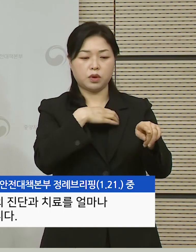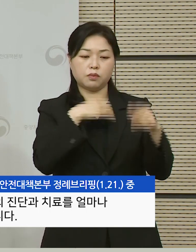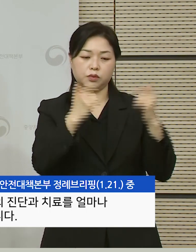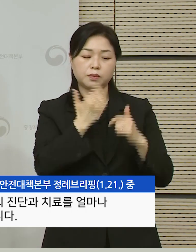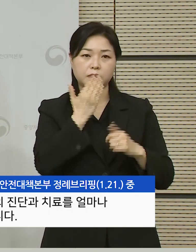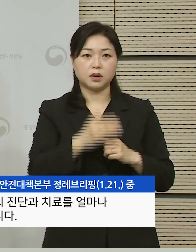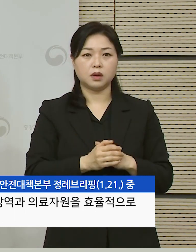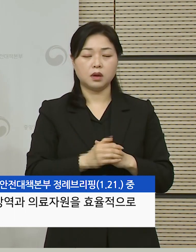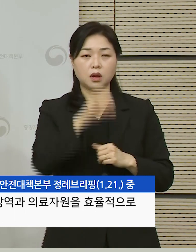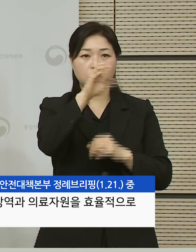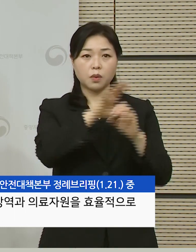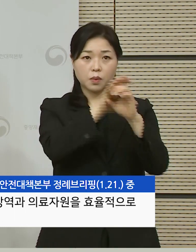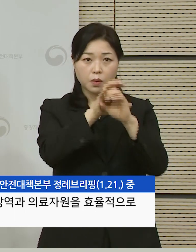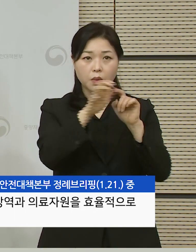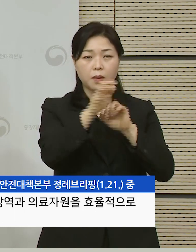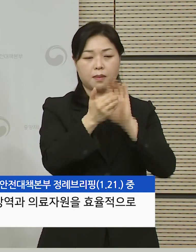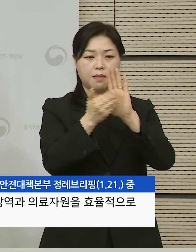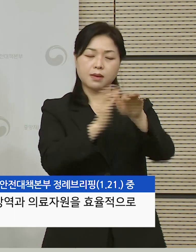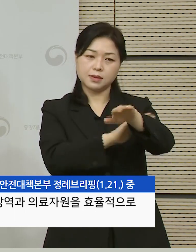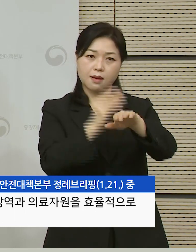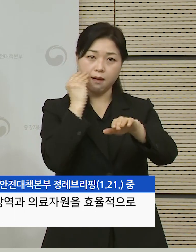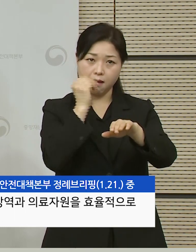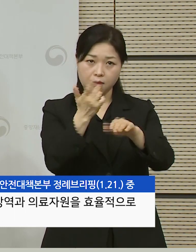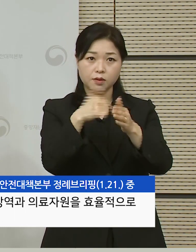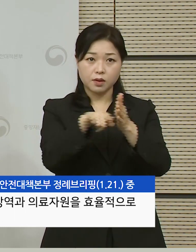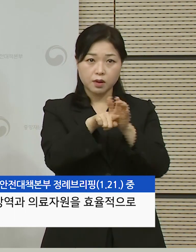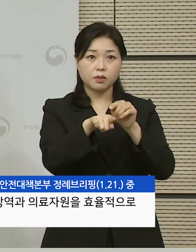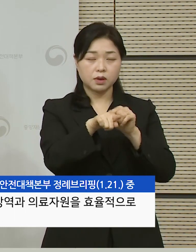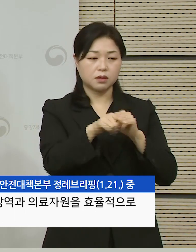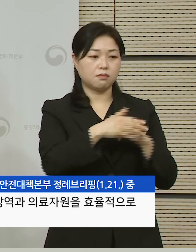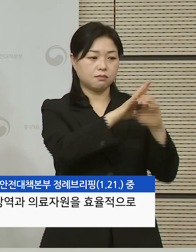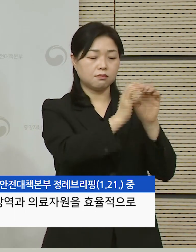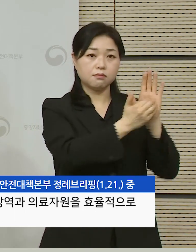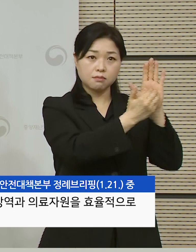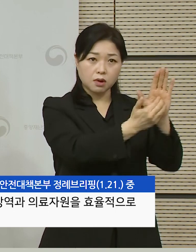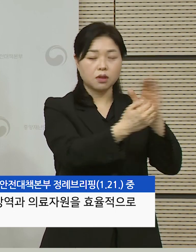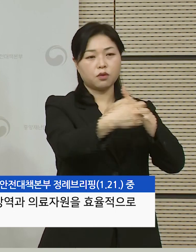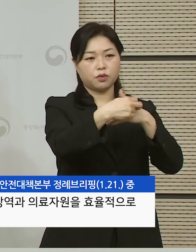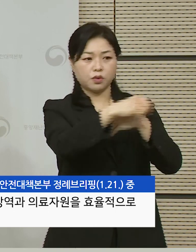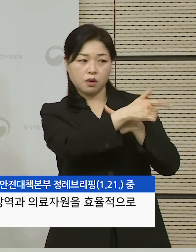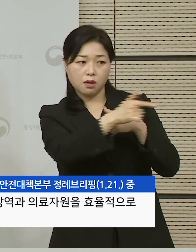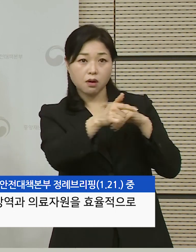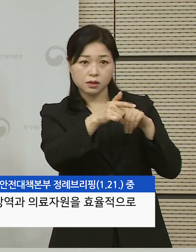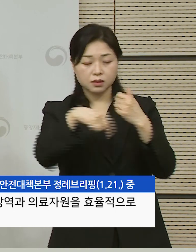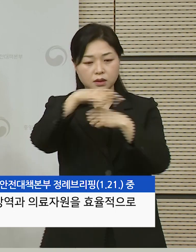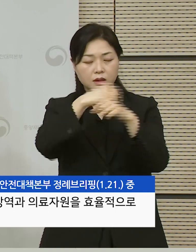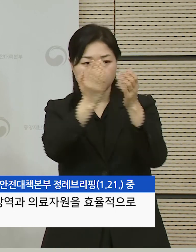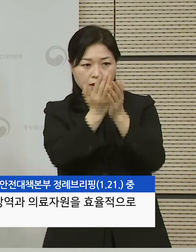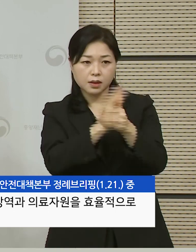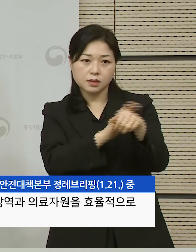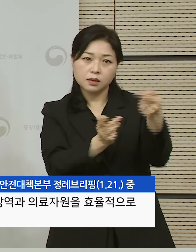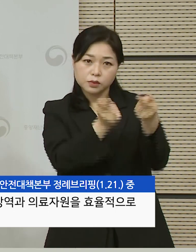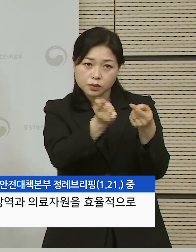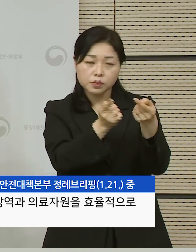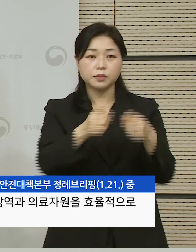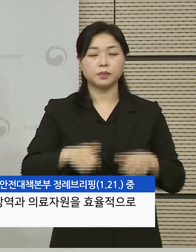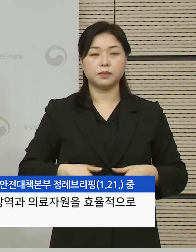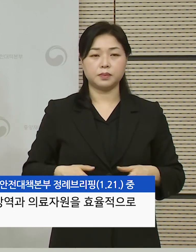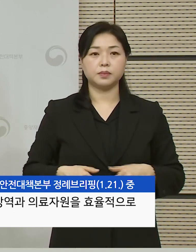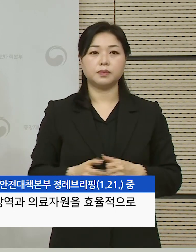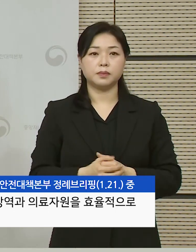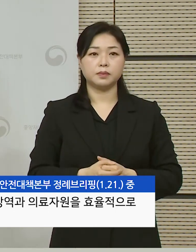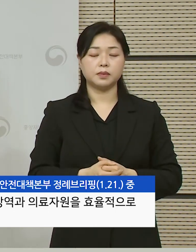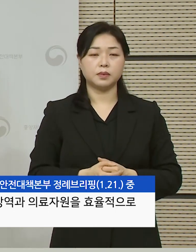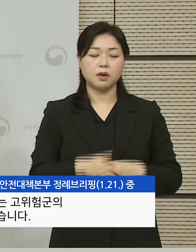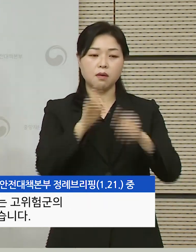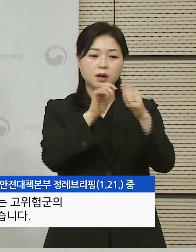달려있다고 생각합니다. 오미크론에 효과적으로 대응하기 위해서는 한정된 방역과 의료전을 효율적으로 활용을